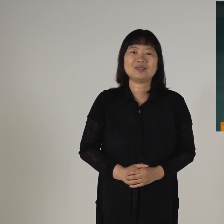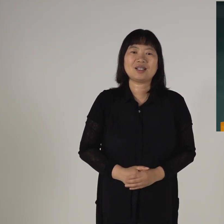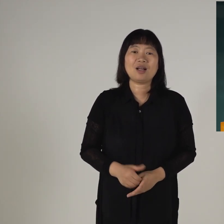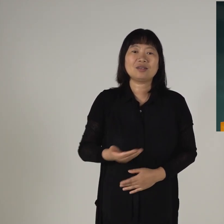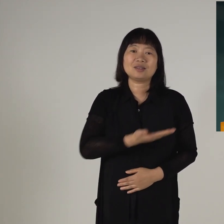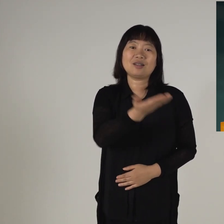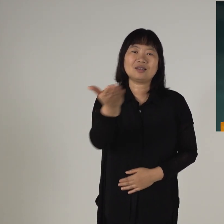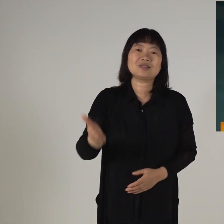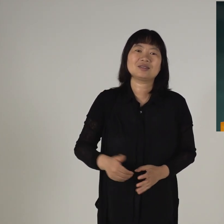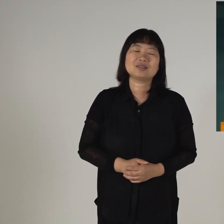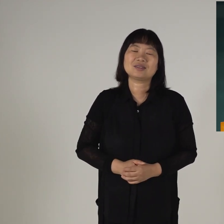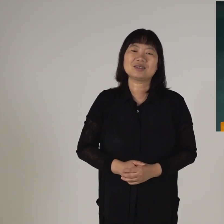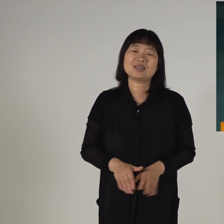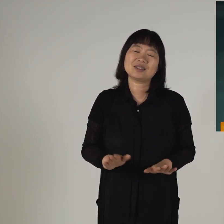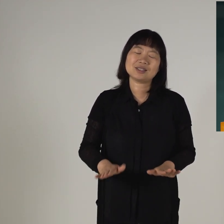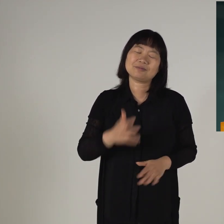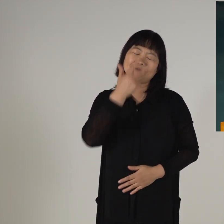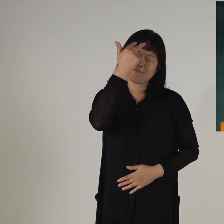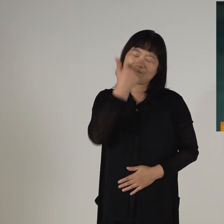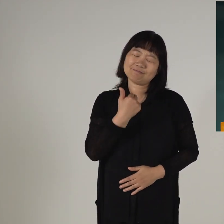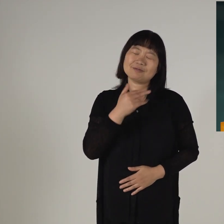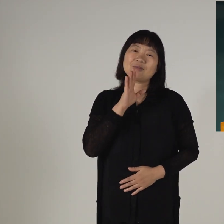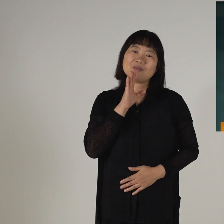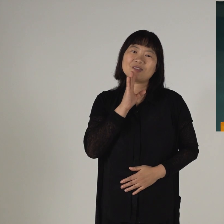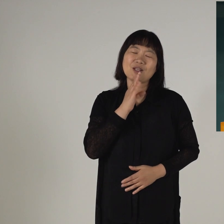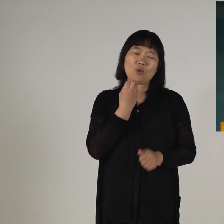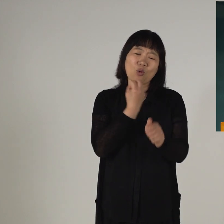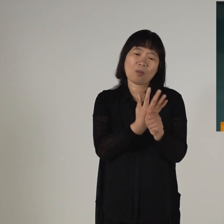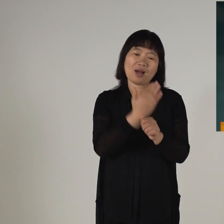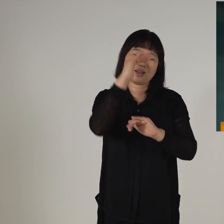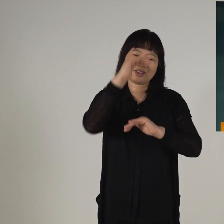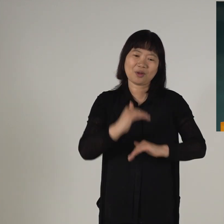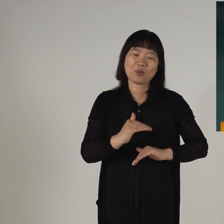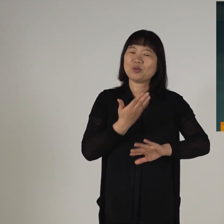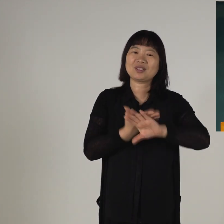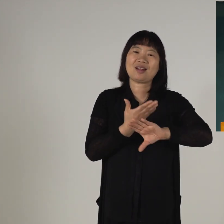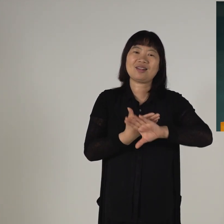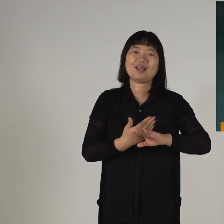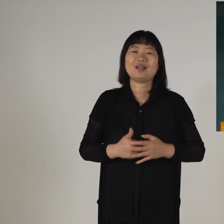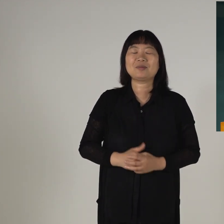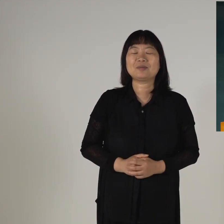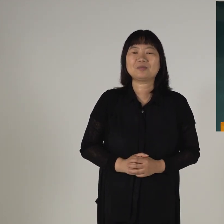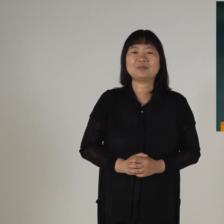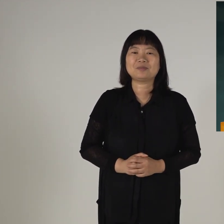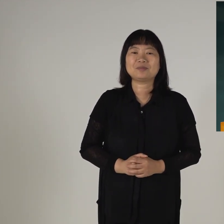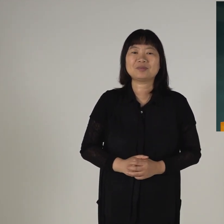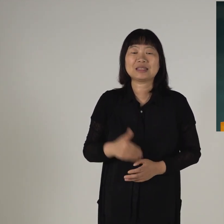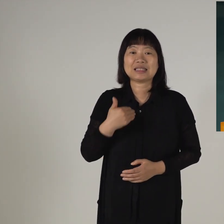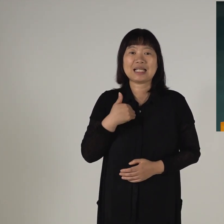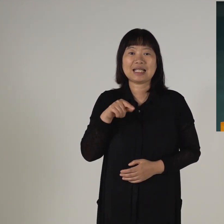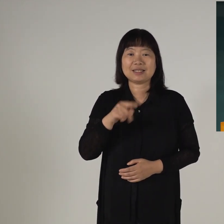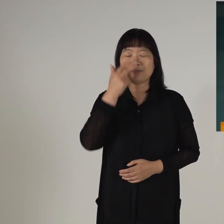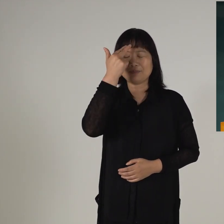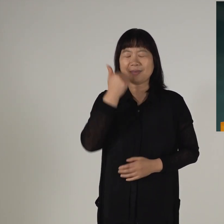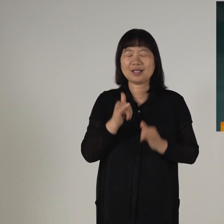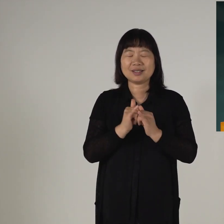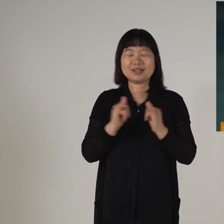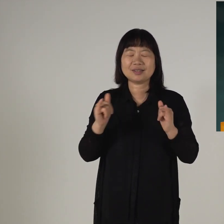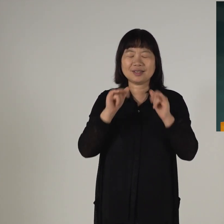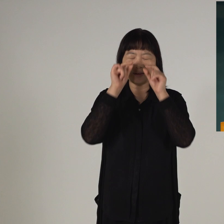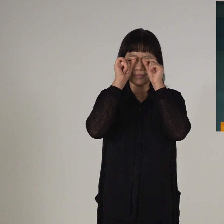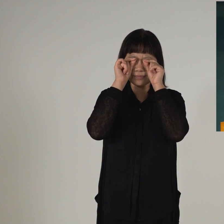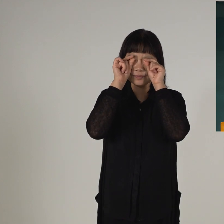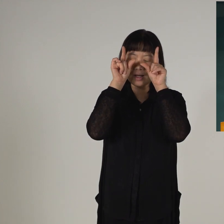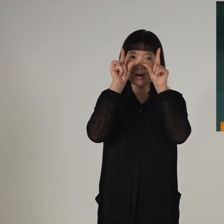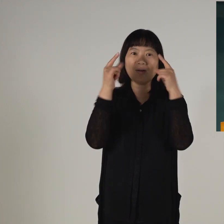너희들이 그냥 앞을 보지 못하는구나 하고 그냥 고발하는 내용이 아니고 내가 이 맹인을 눈 떠